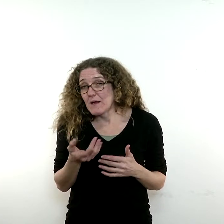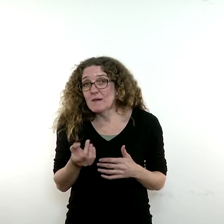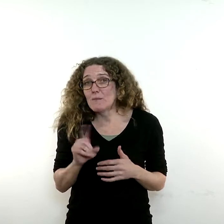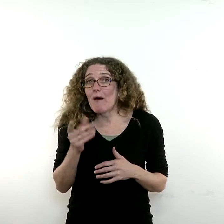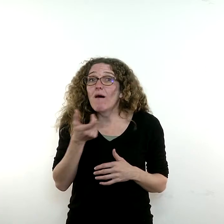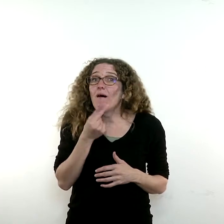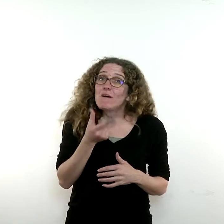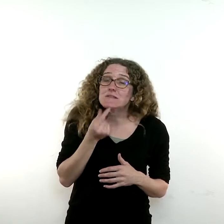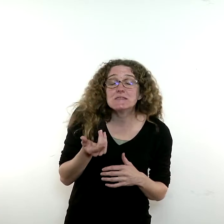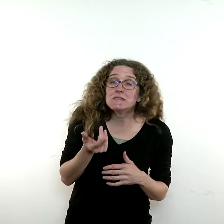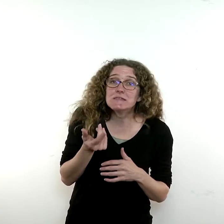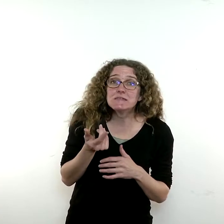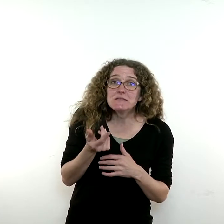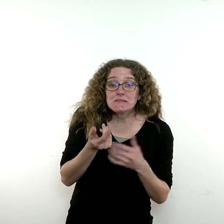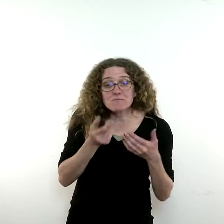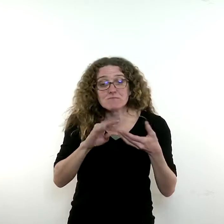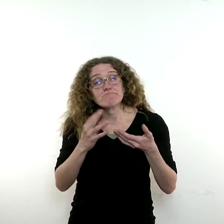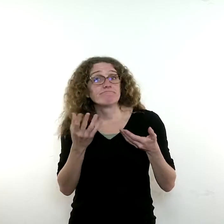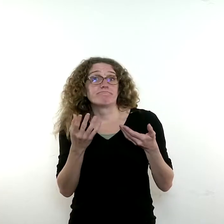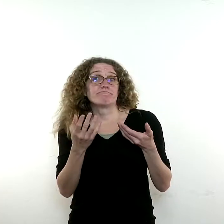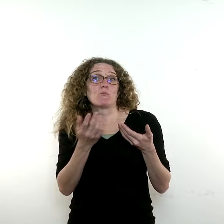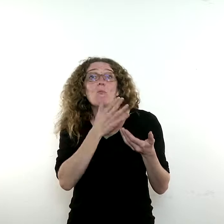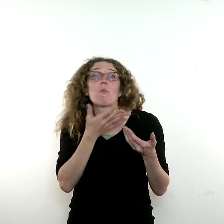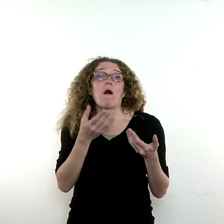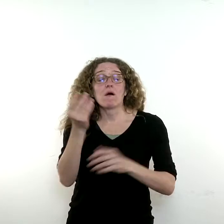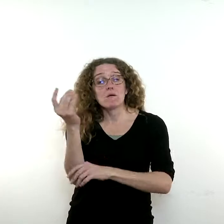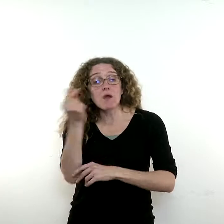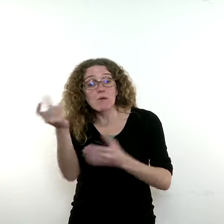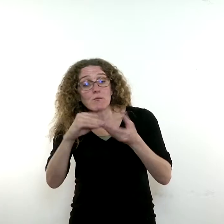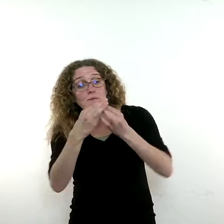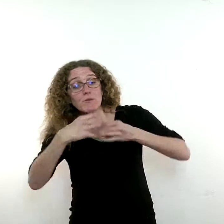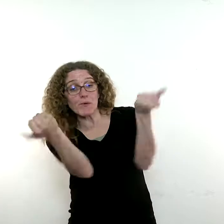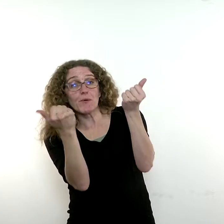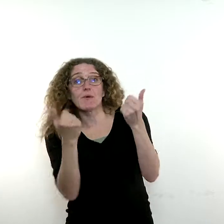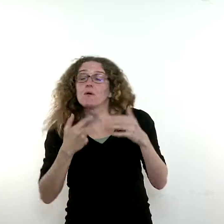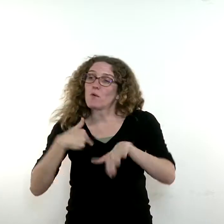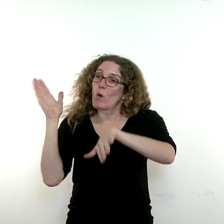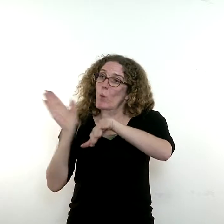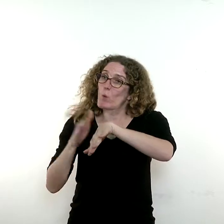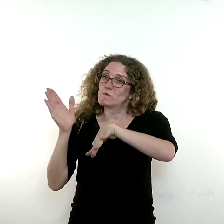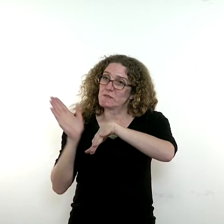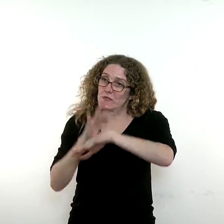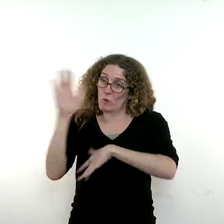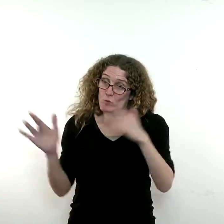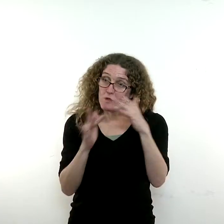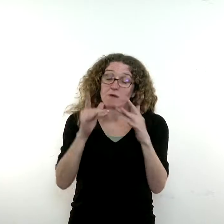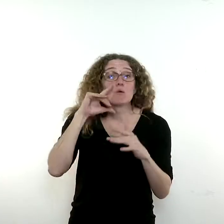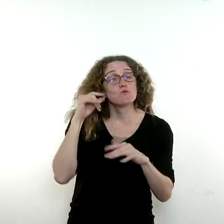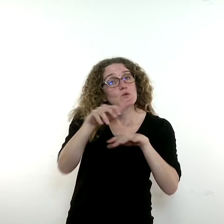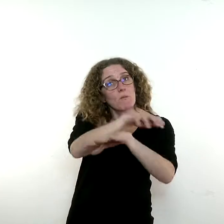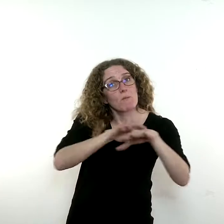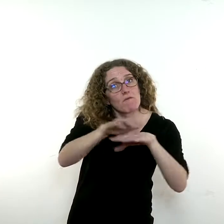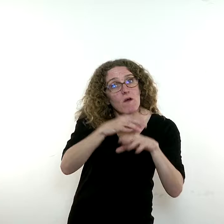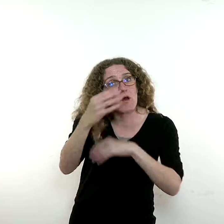un bouton d'une caméra ou d'autre chose. Mais je peux vous inviter à interpeller monsieur le préfet ou le directeur de